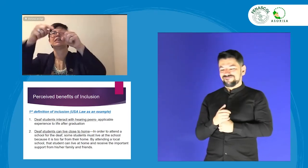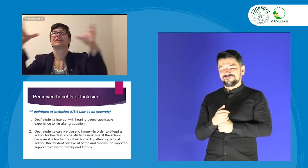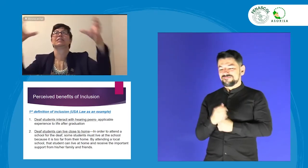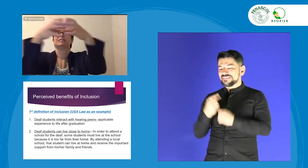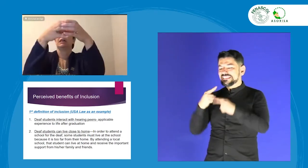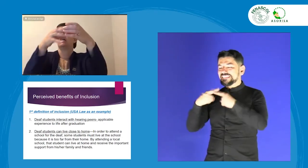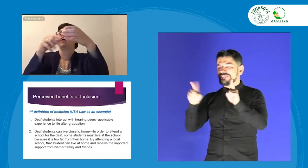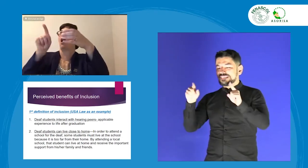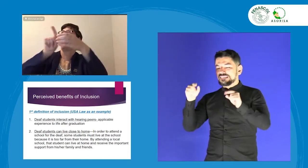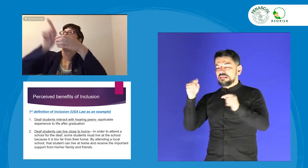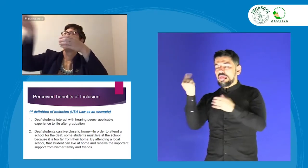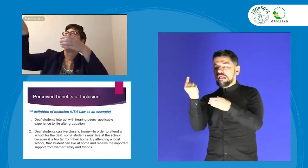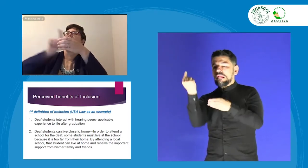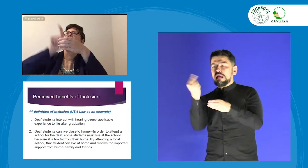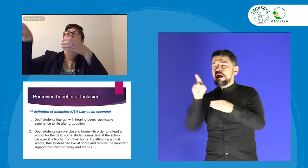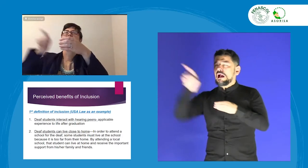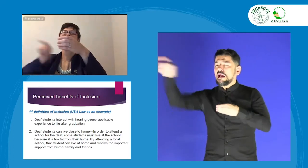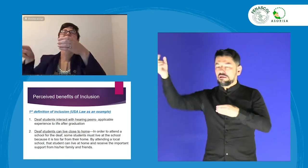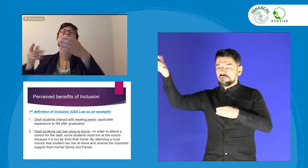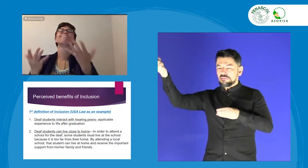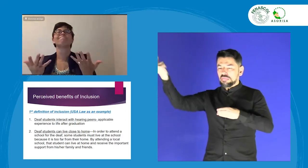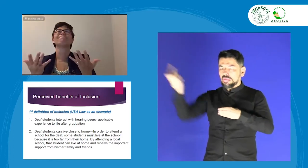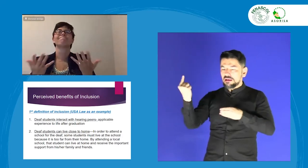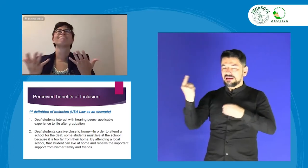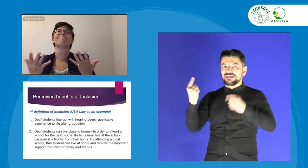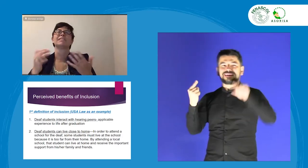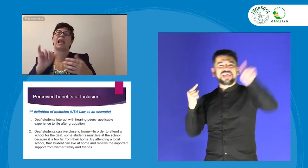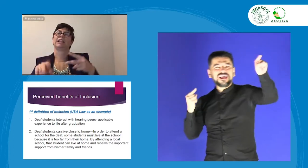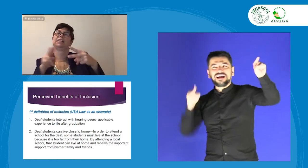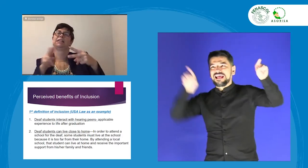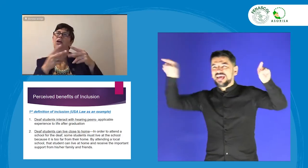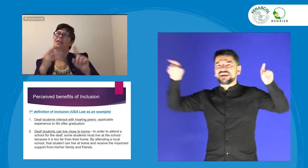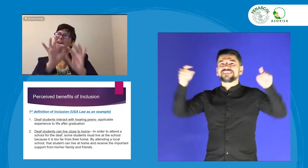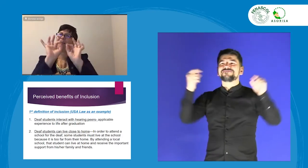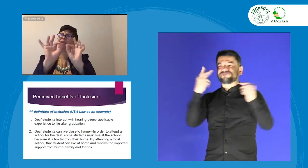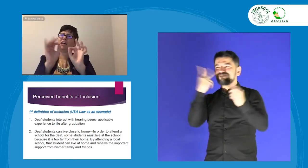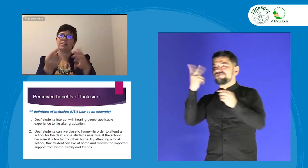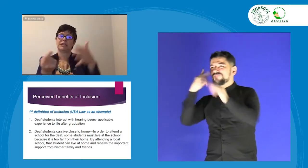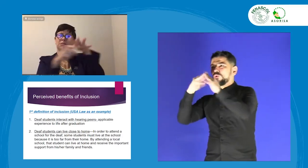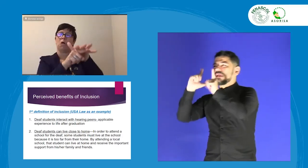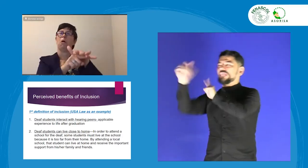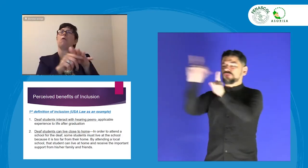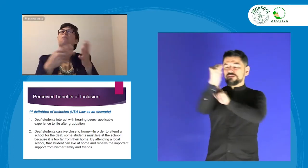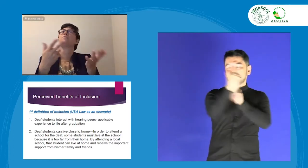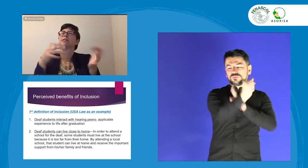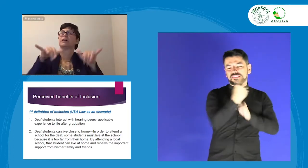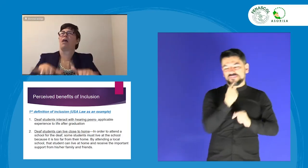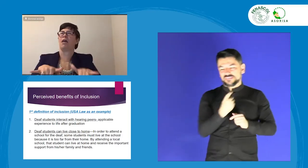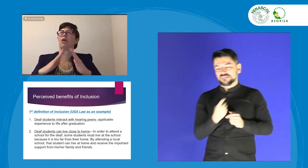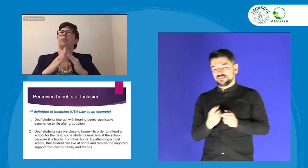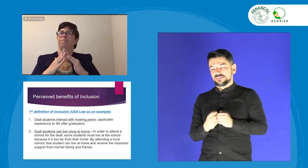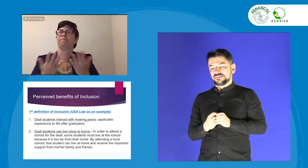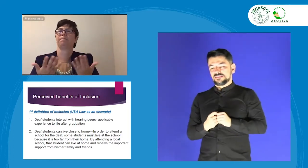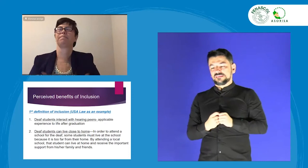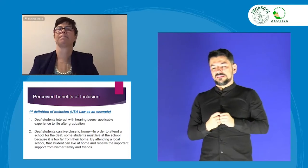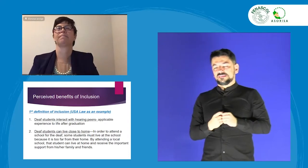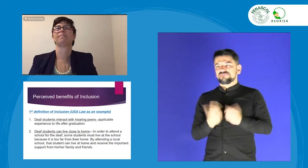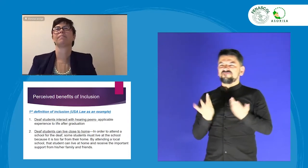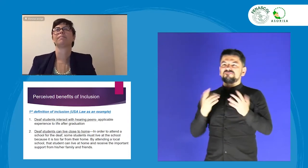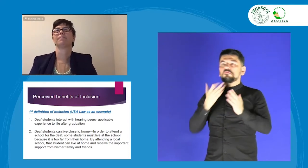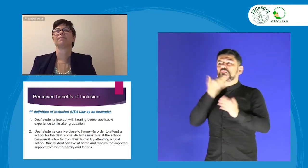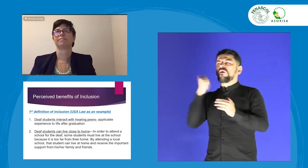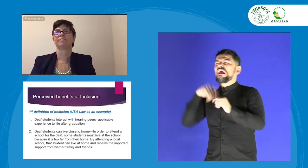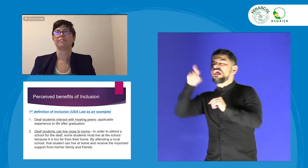a encontrar fácilmente una escuela para sordos. Digamos que esa es esa dualidad que se encuentra,